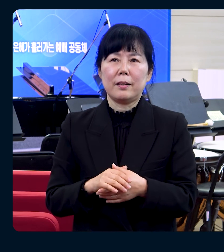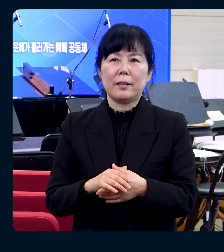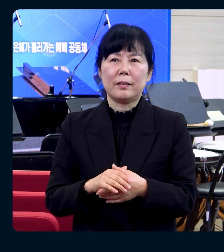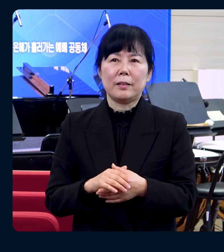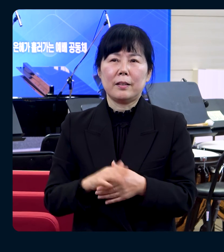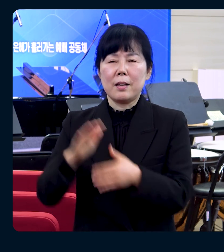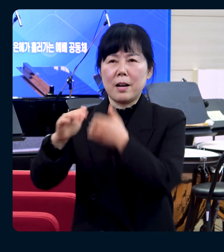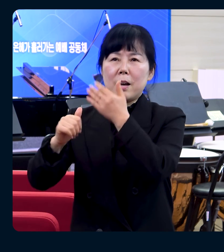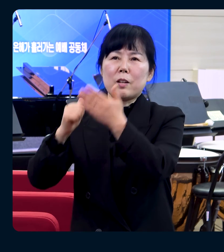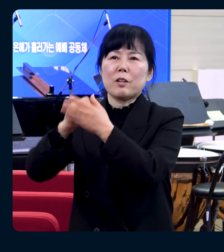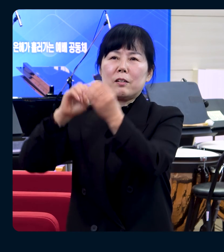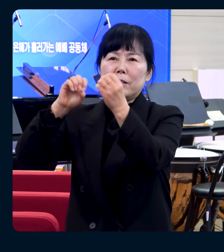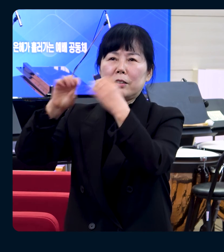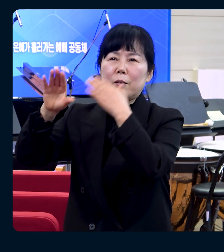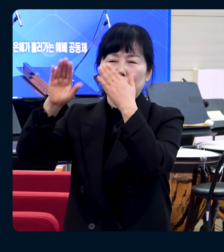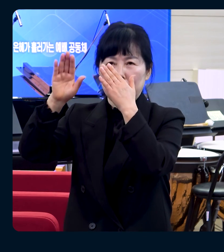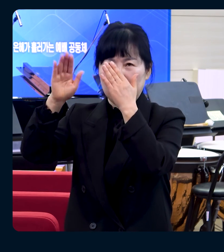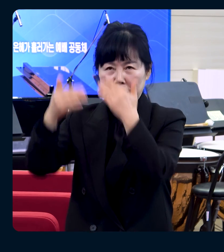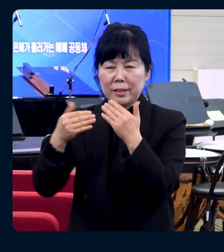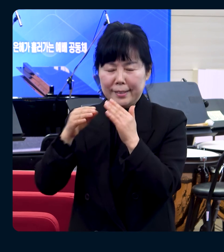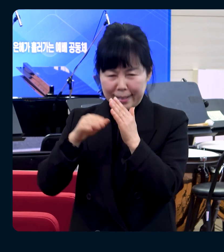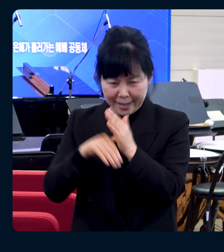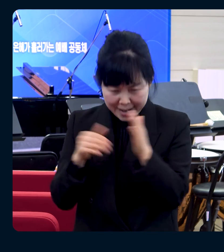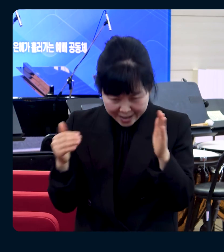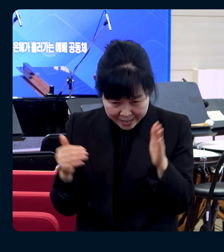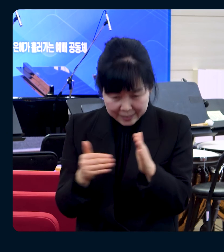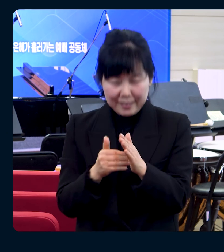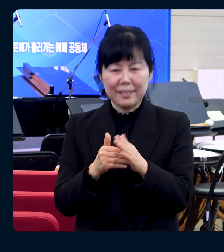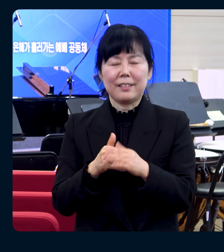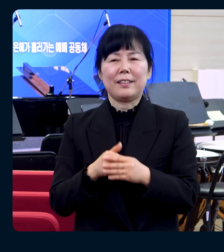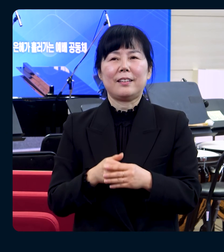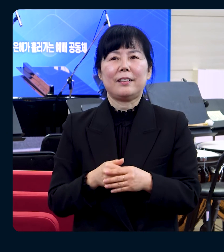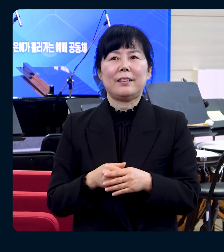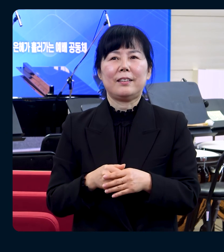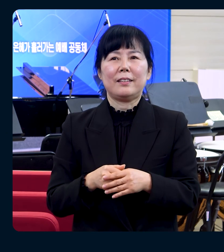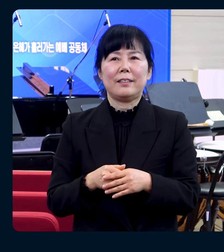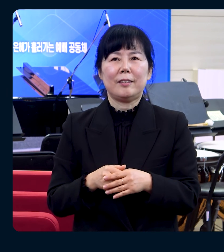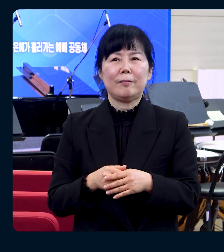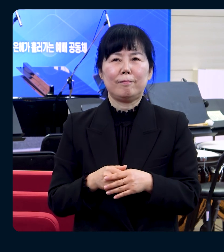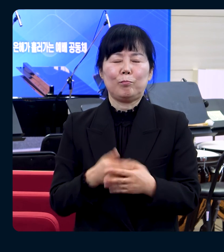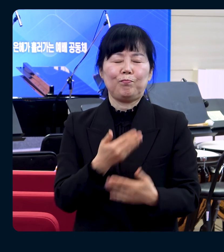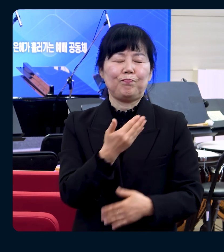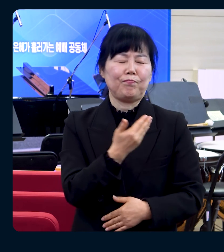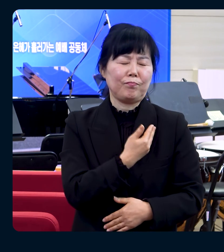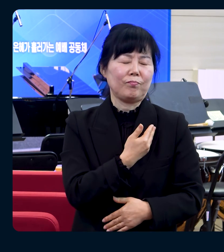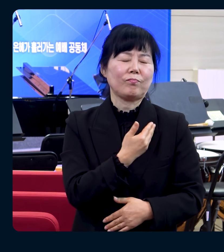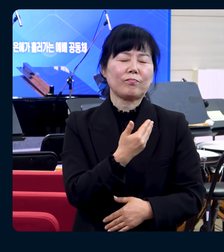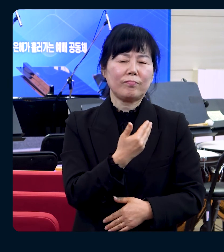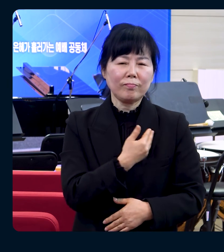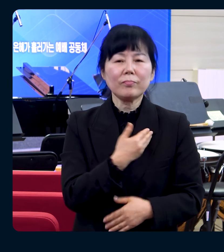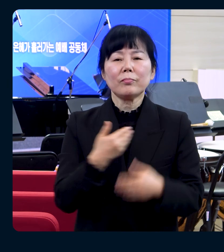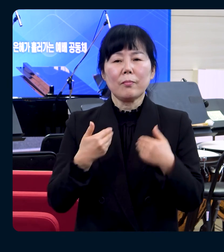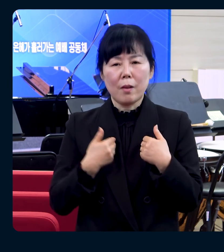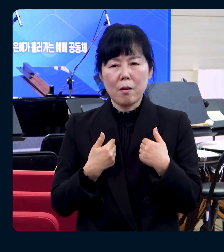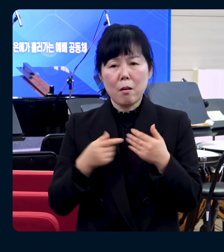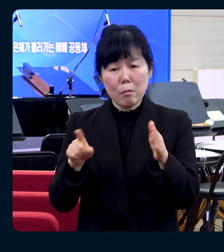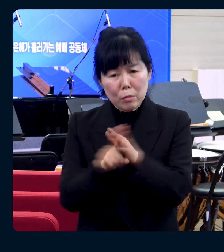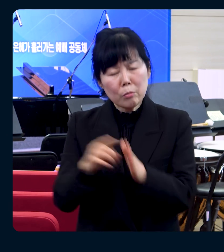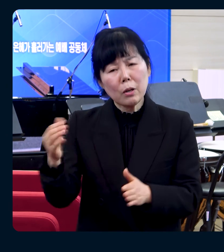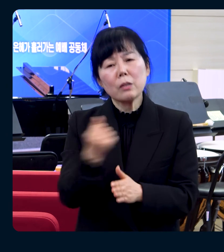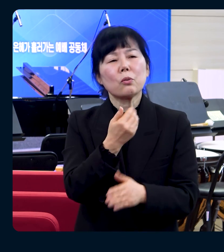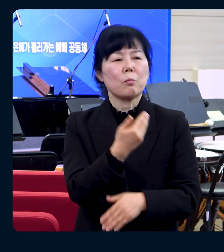하나님이 아니라고 하나님이 그렇게 하라고 말씀하시기 전까지는요, 우리는 그대로 버틸 수밖에